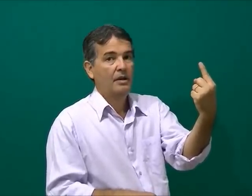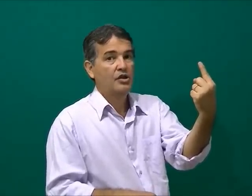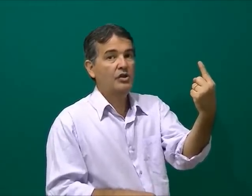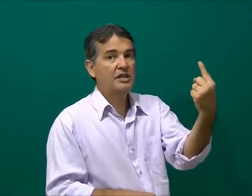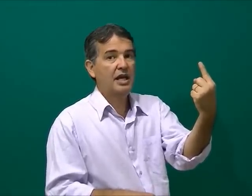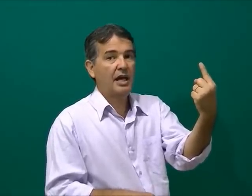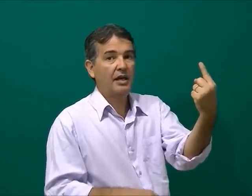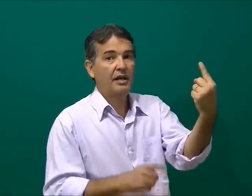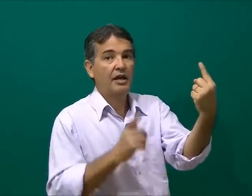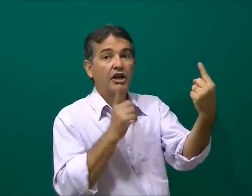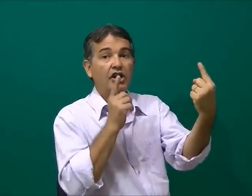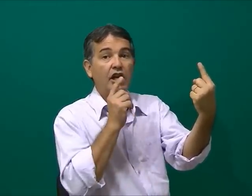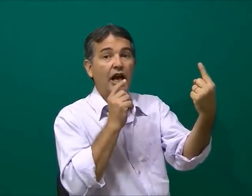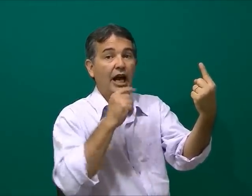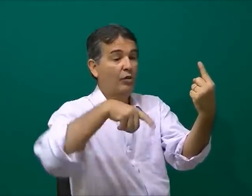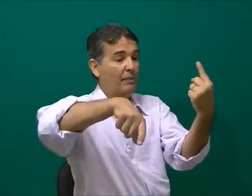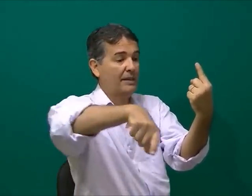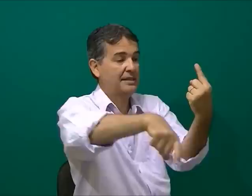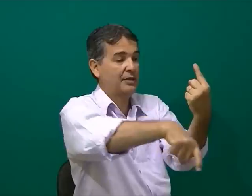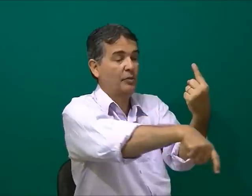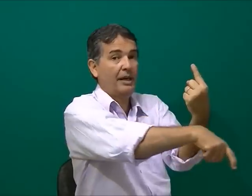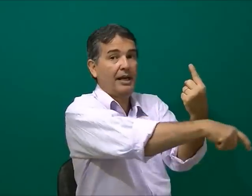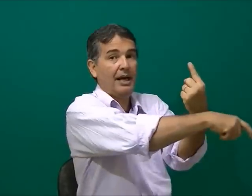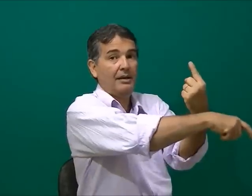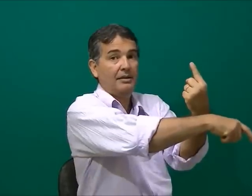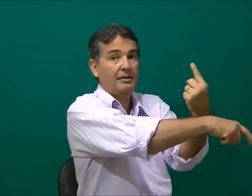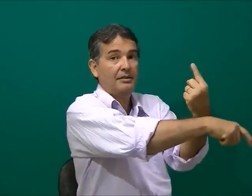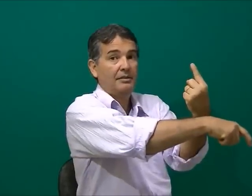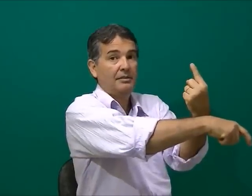Se eu disser que tem a água passando para cá,